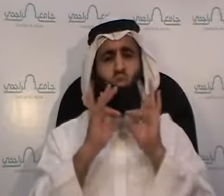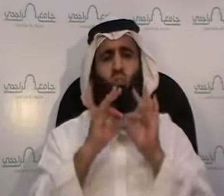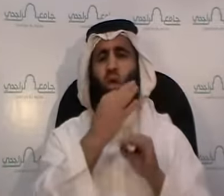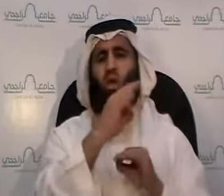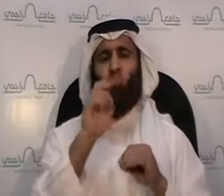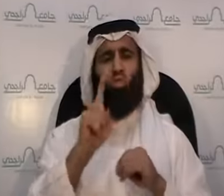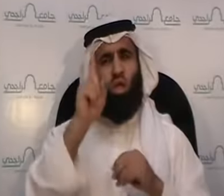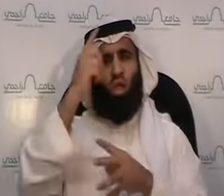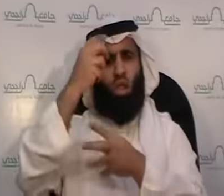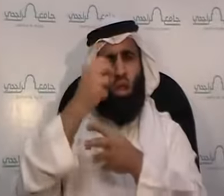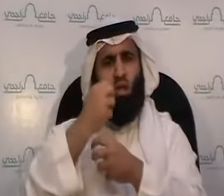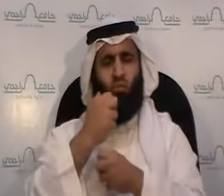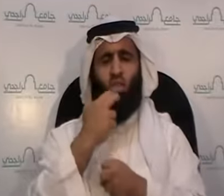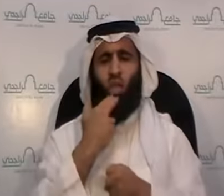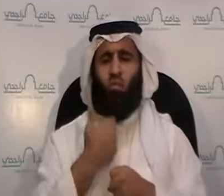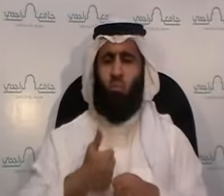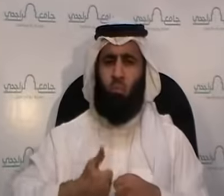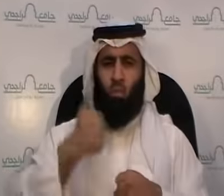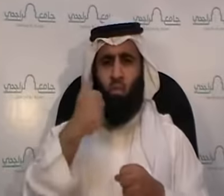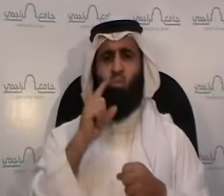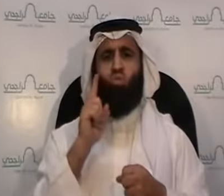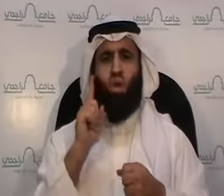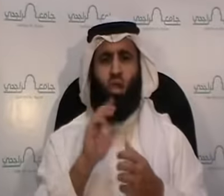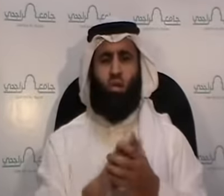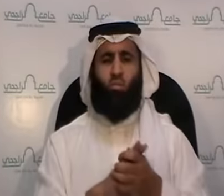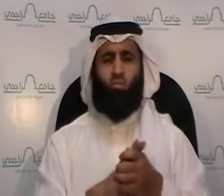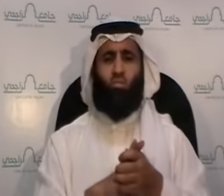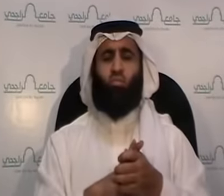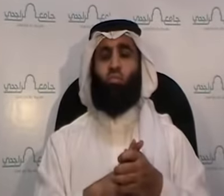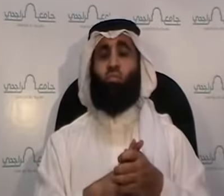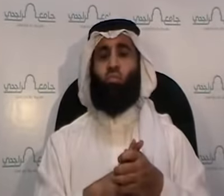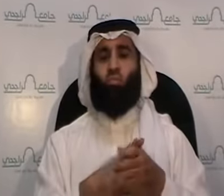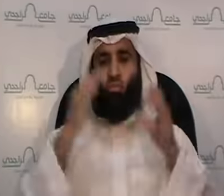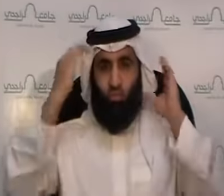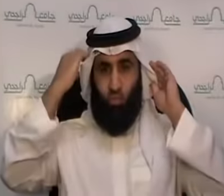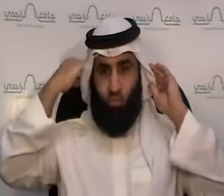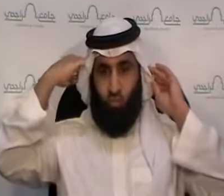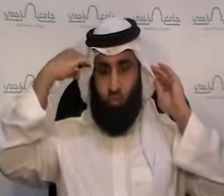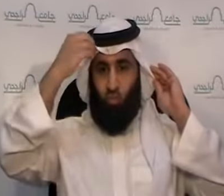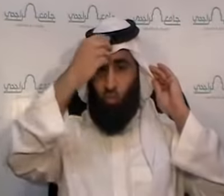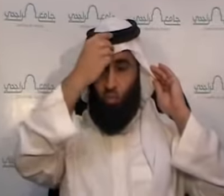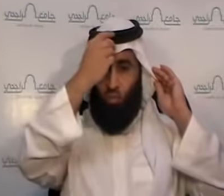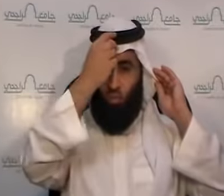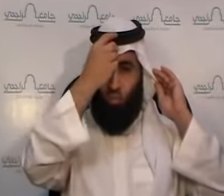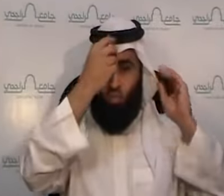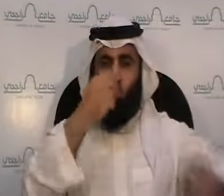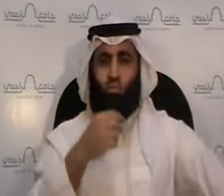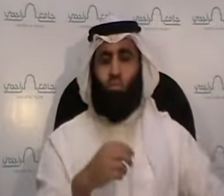وقوده أولئك الذين إذا خلوا بمحارم الله رعوها، ممن يرجون